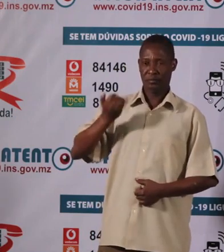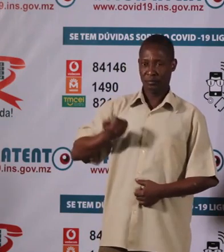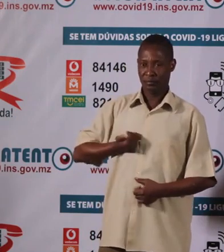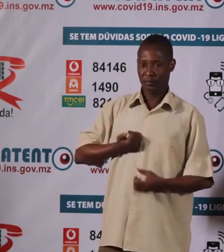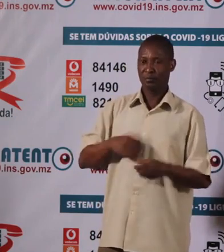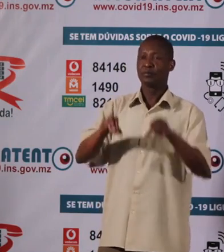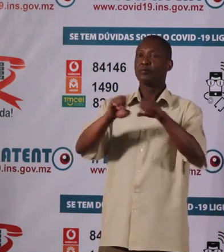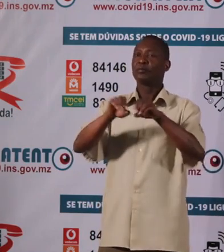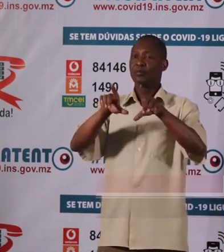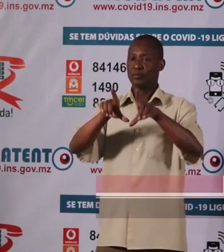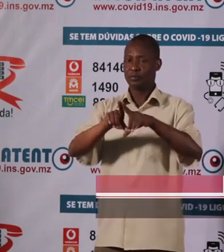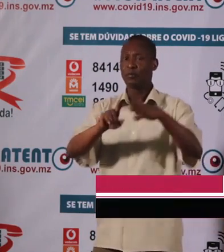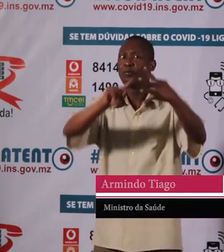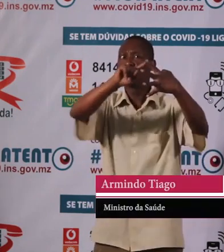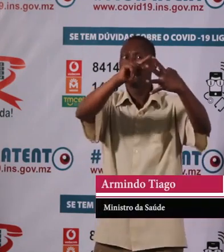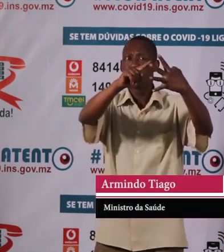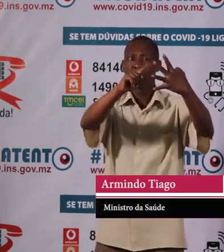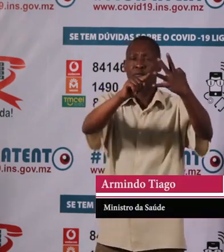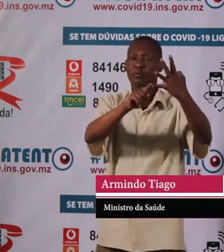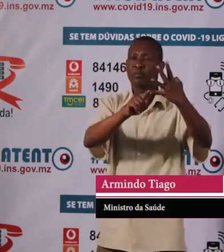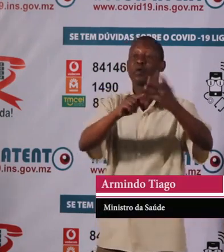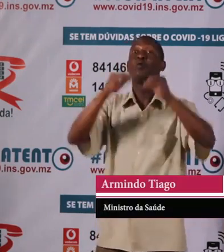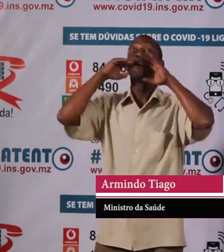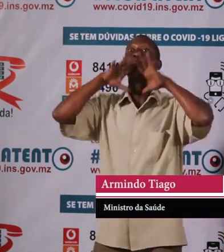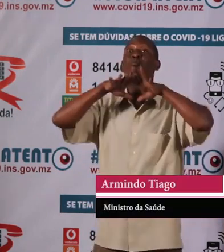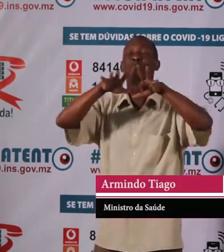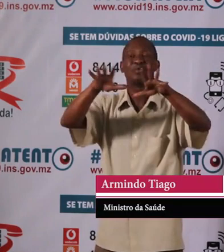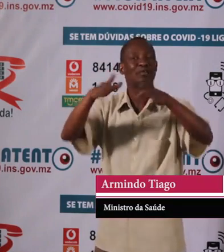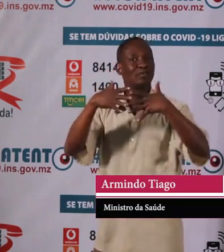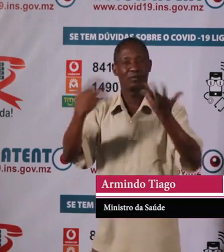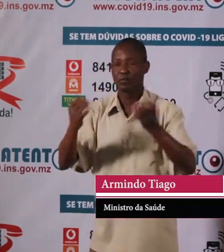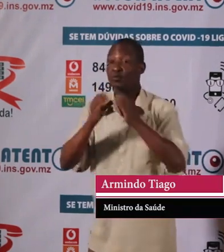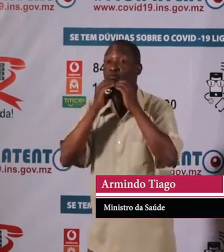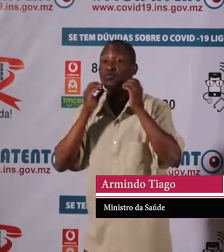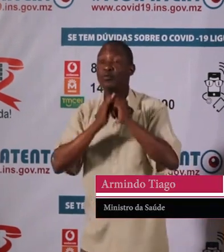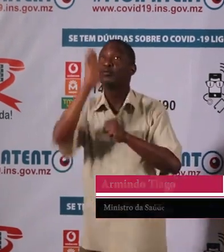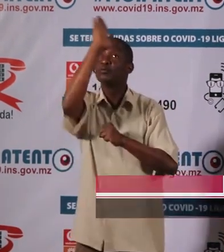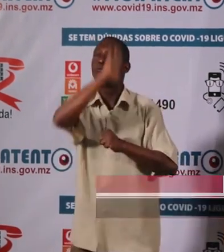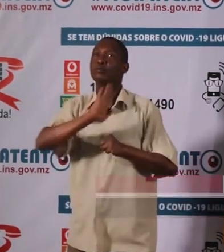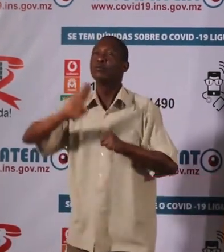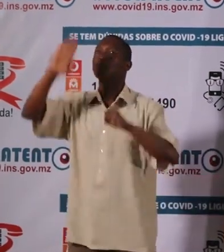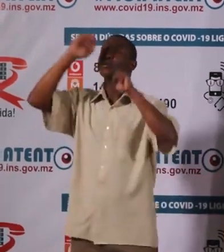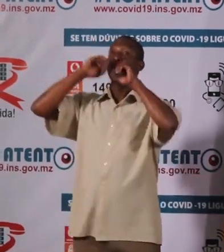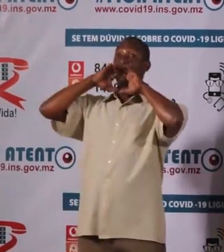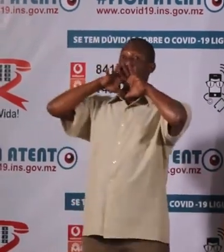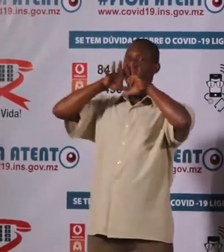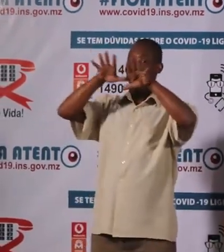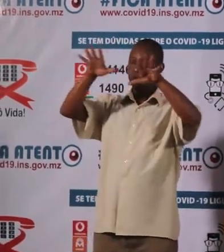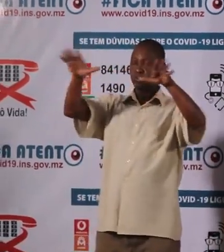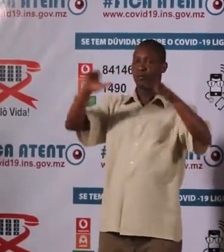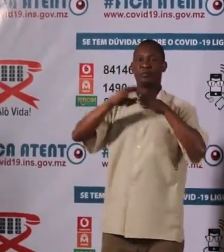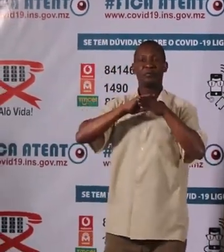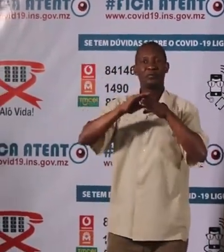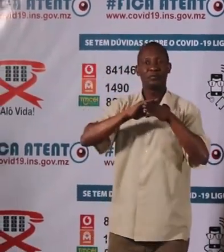que hoje queríamos partilhar com os moçambicanos e através dos meios de comunicação social onde nós estamos aqui